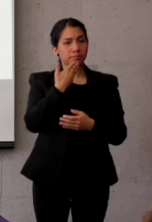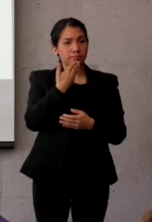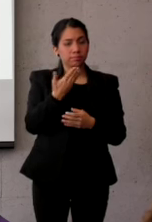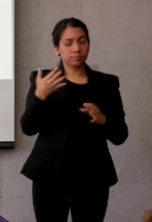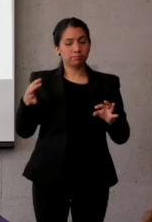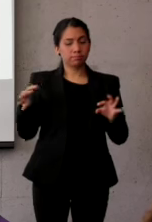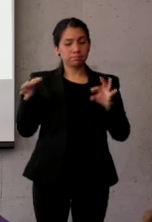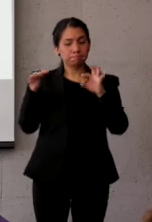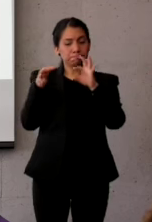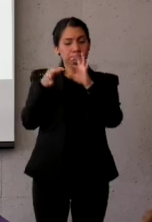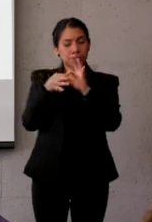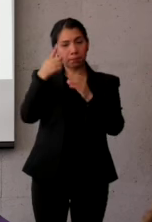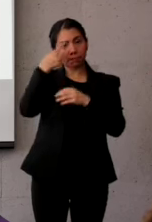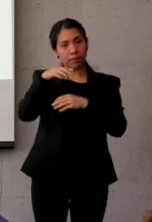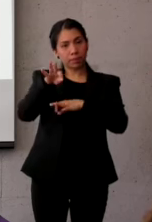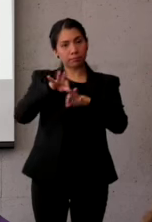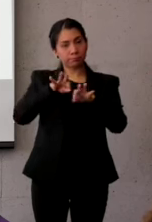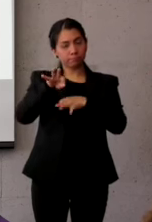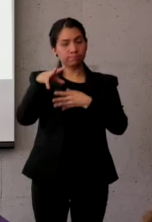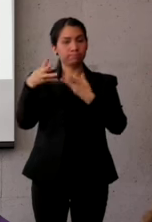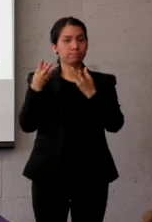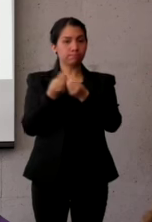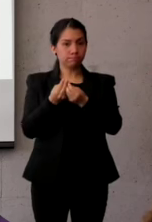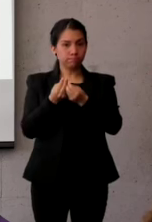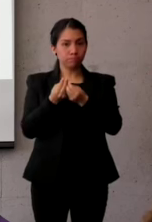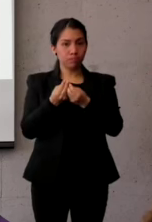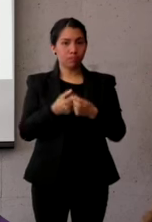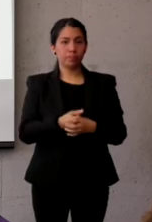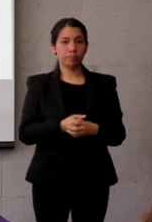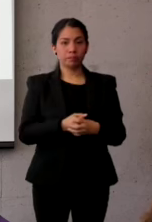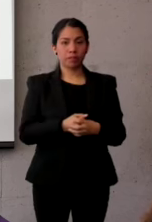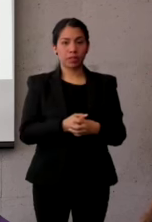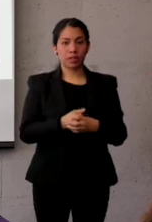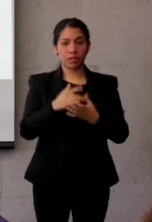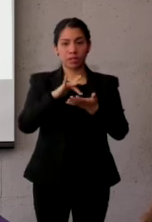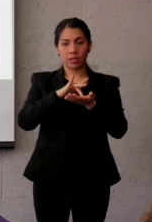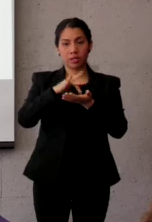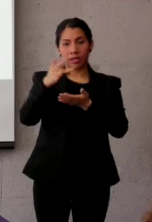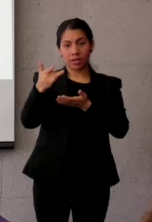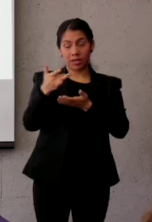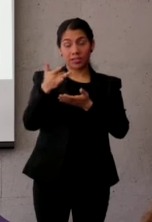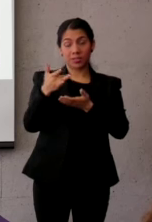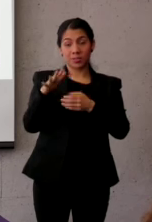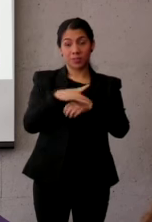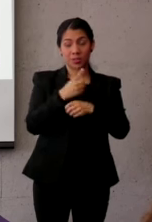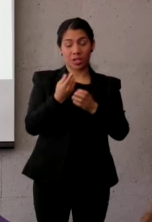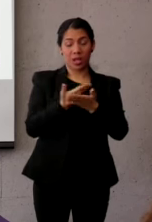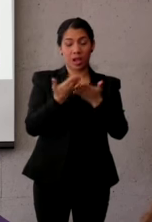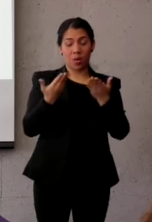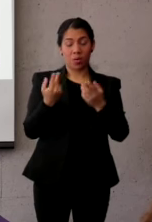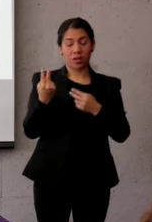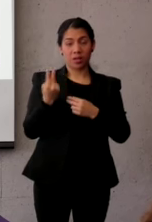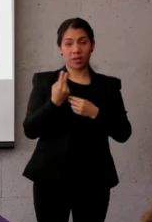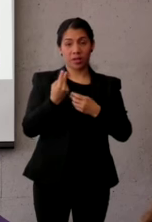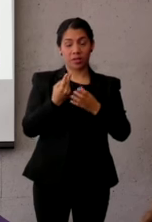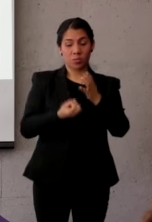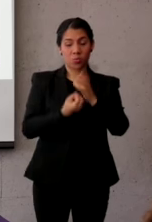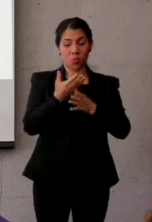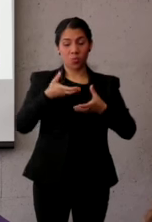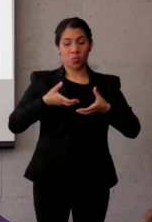Enhorabuena por este capítulo compartido y bienvenidos los trabajos iniciales y